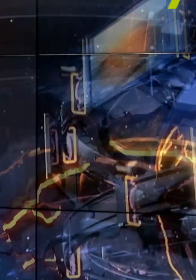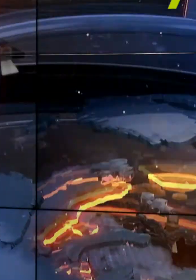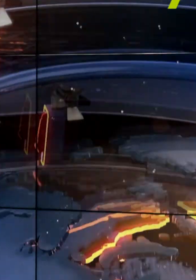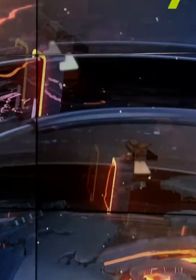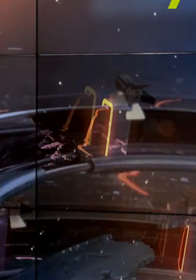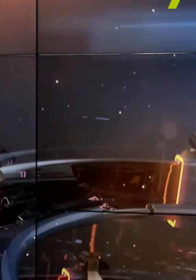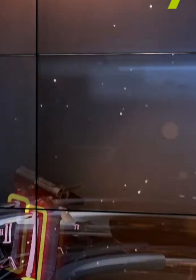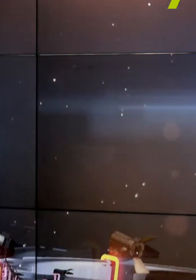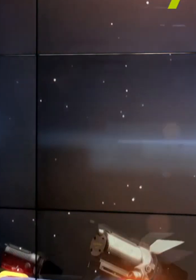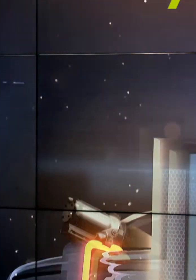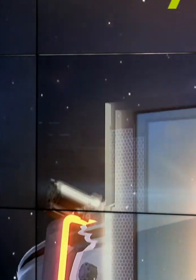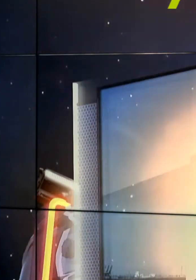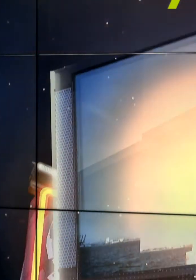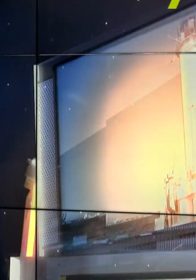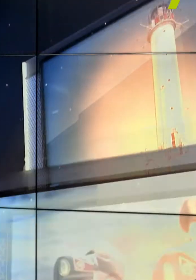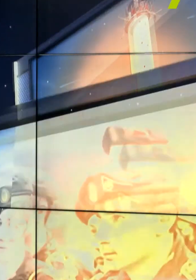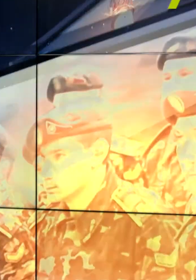заморожений.